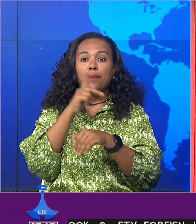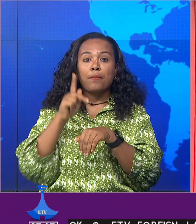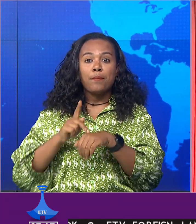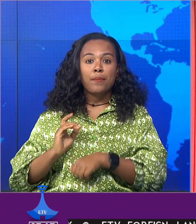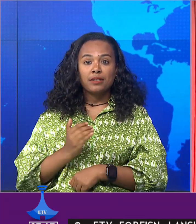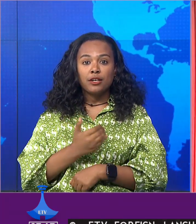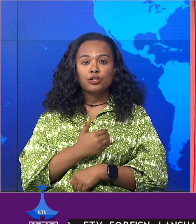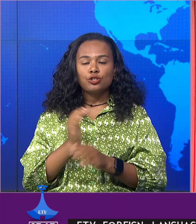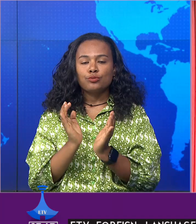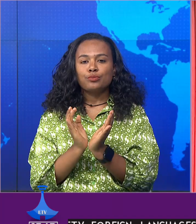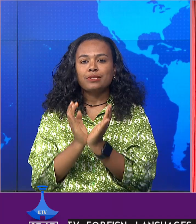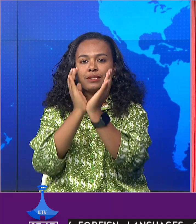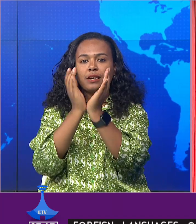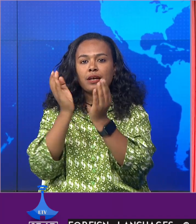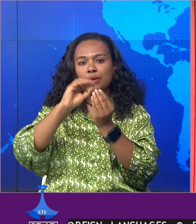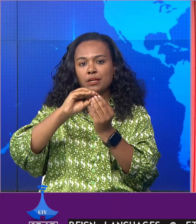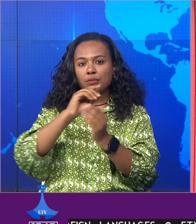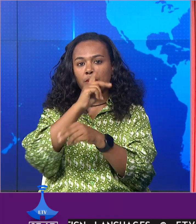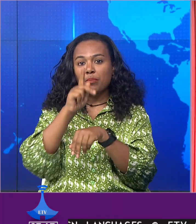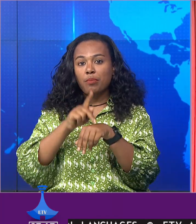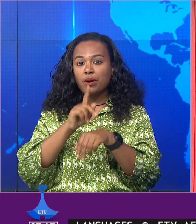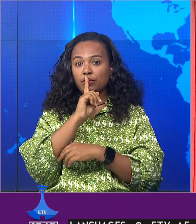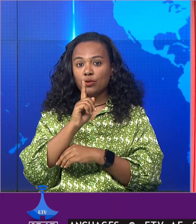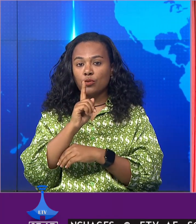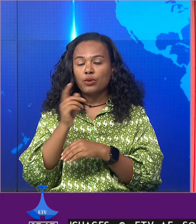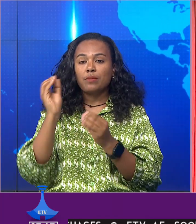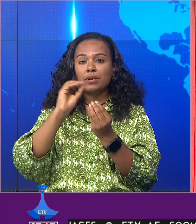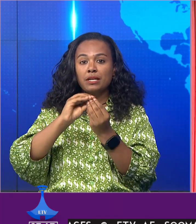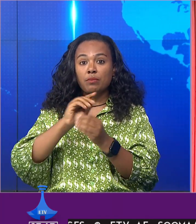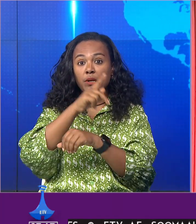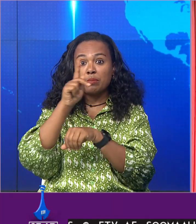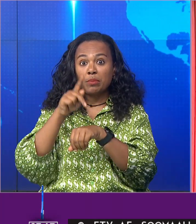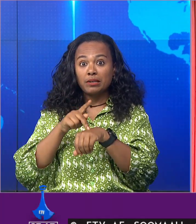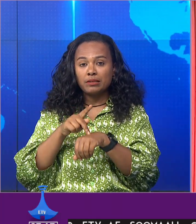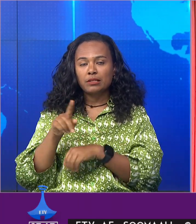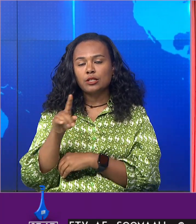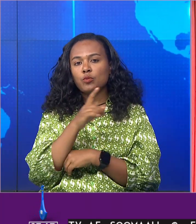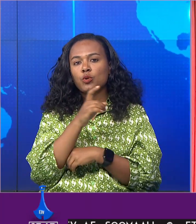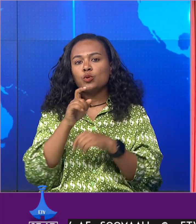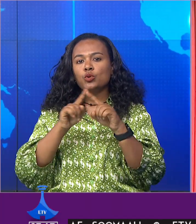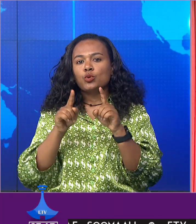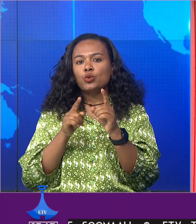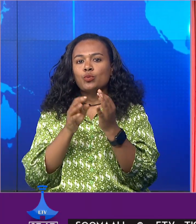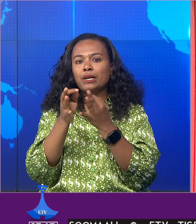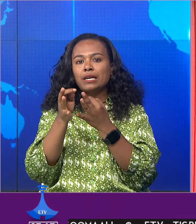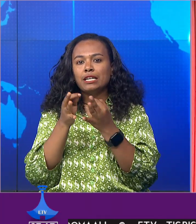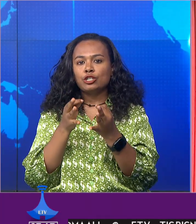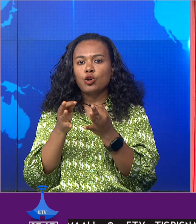ፓርቲያችን ብልጽግና የመደመር ፓርቲ ነው። የመደመር ፓርቲ እንደመሆኑ ልዩ መገለጫው